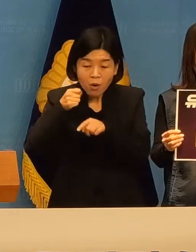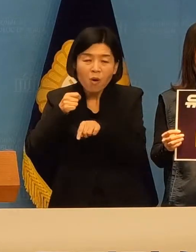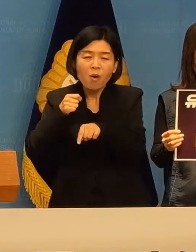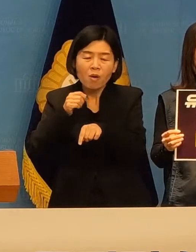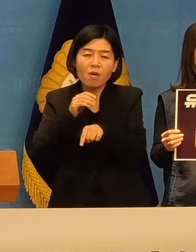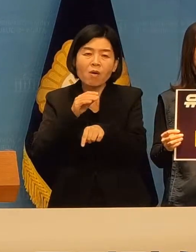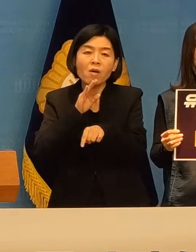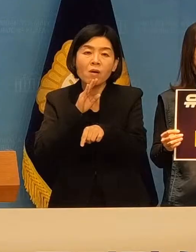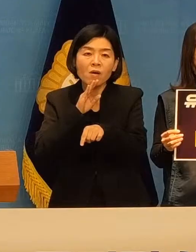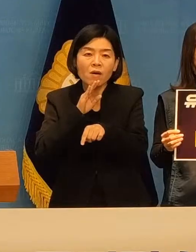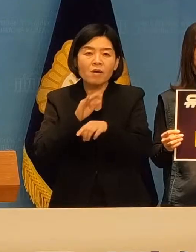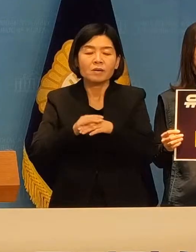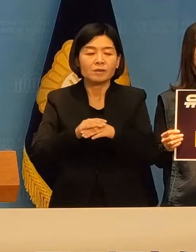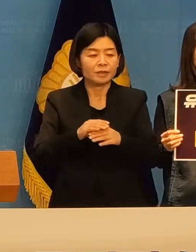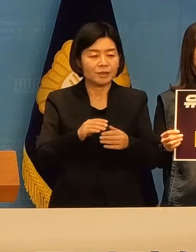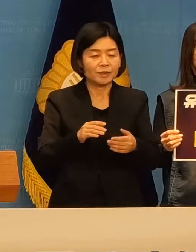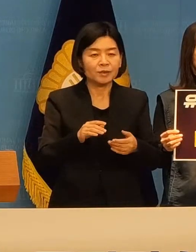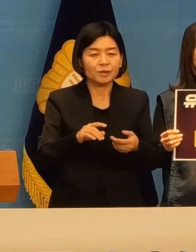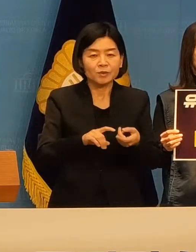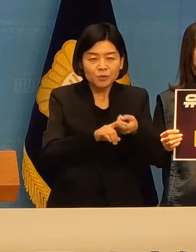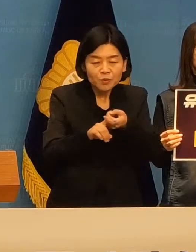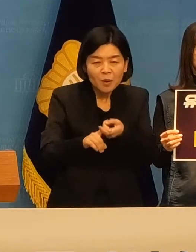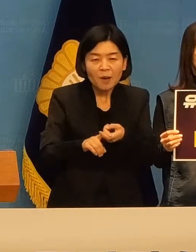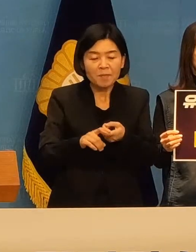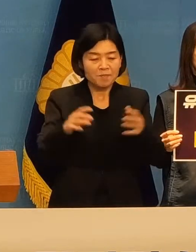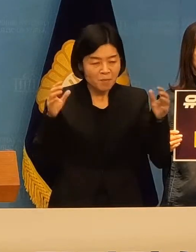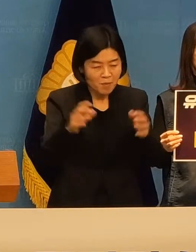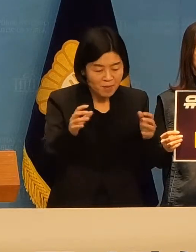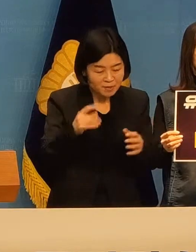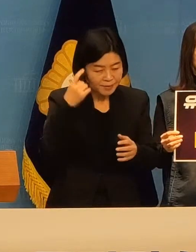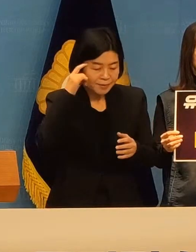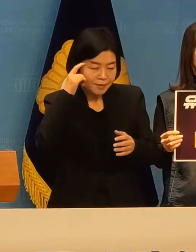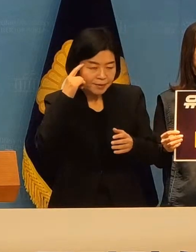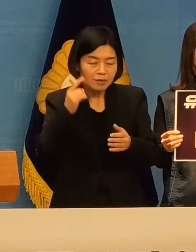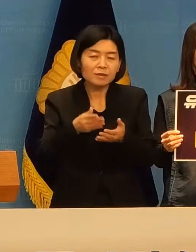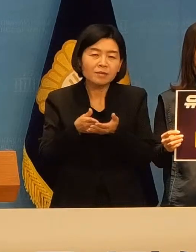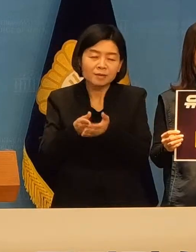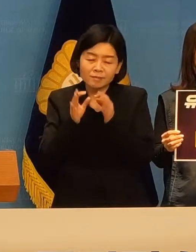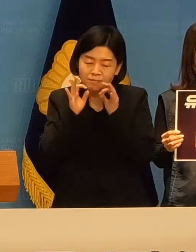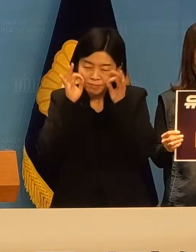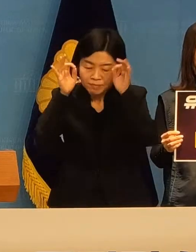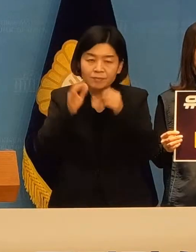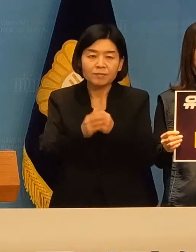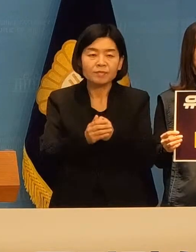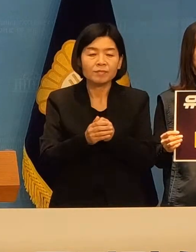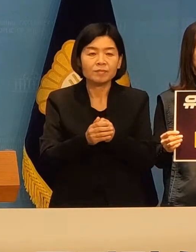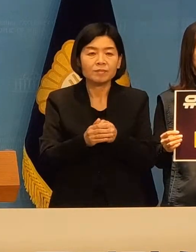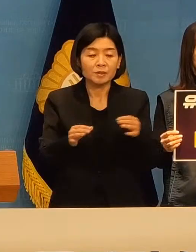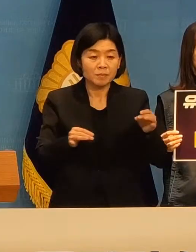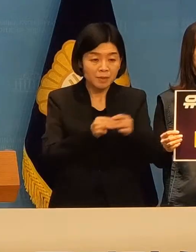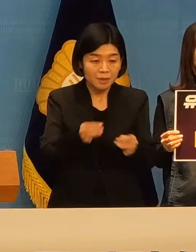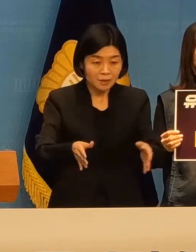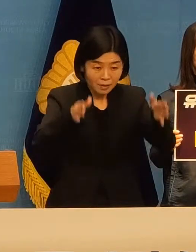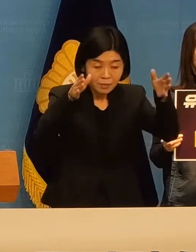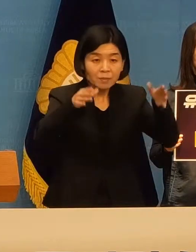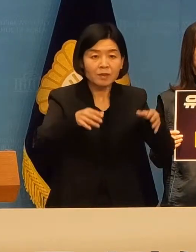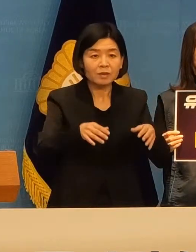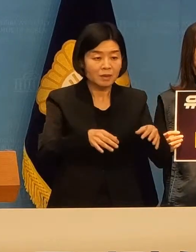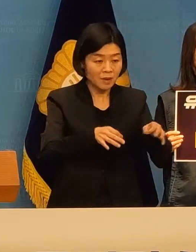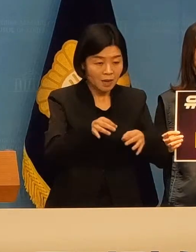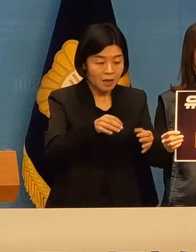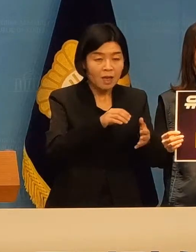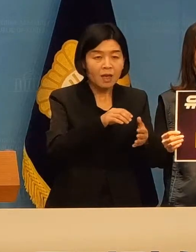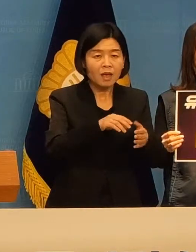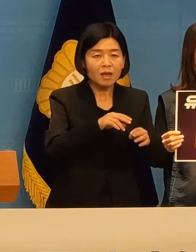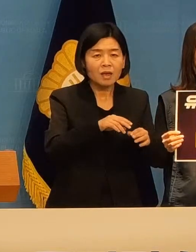내용이었고 그만큼 조합에게도 절실했습니다. 지금도 매장이 끊임없이 철수하고 있기